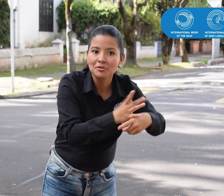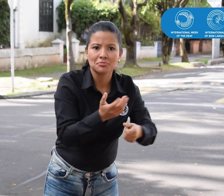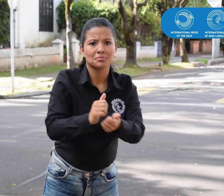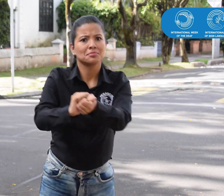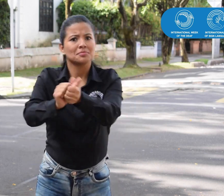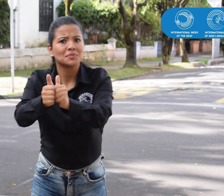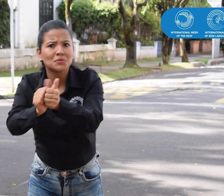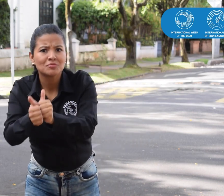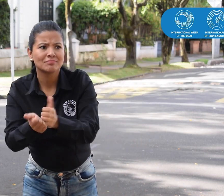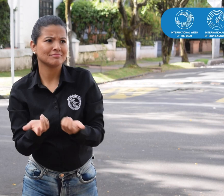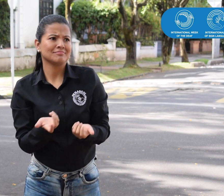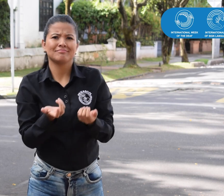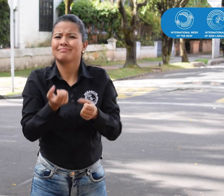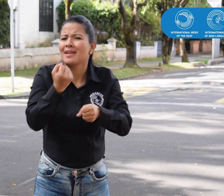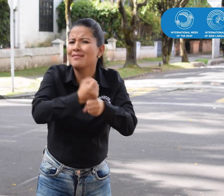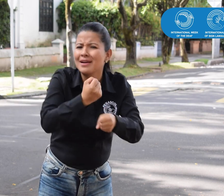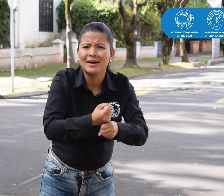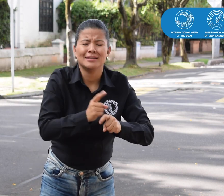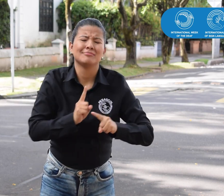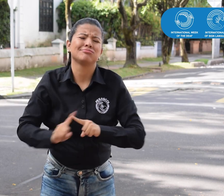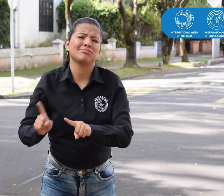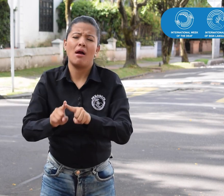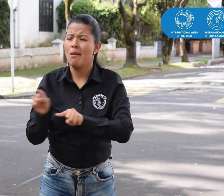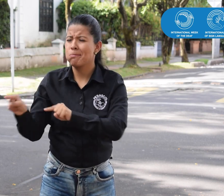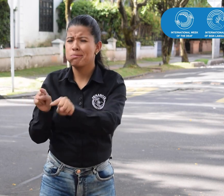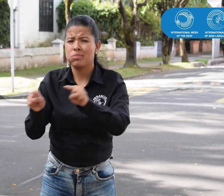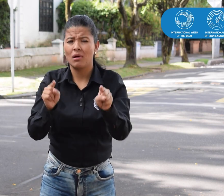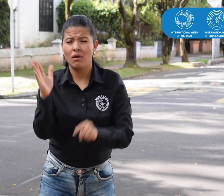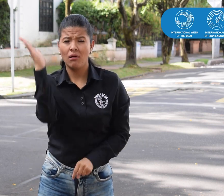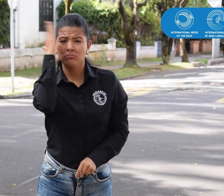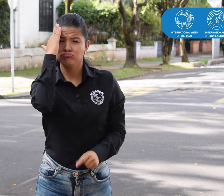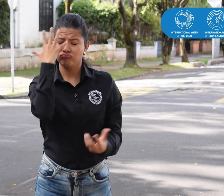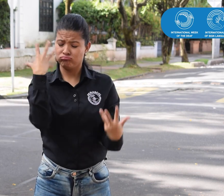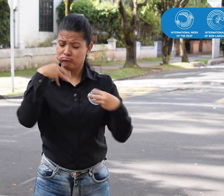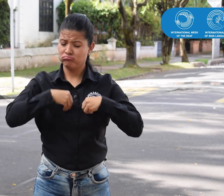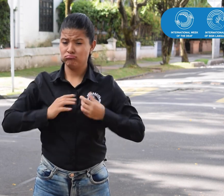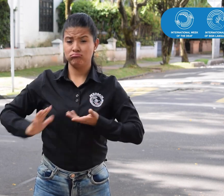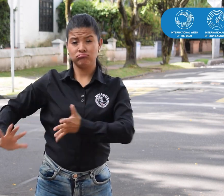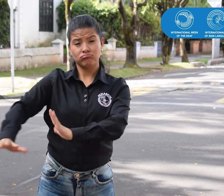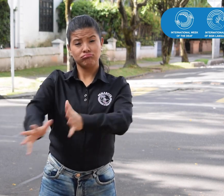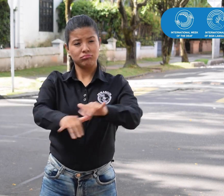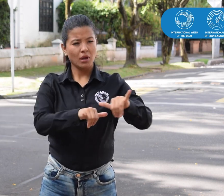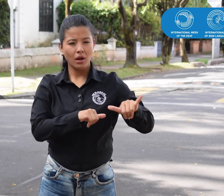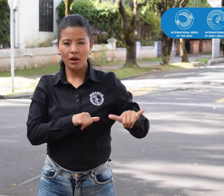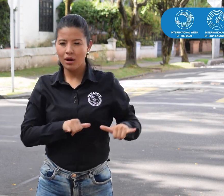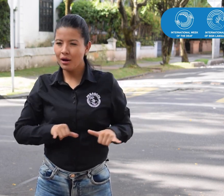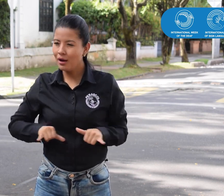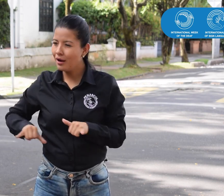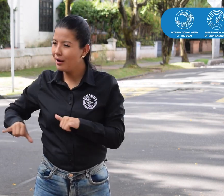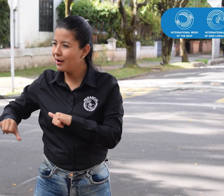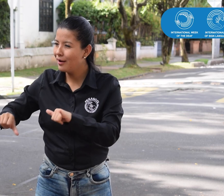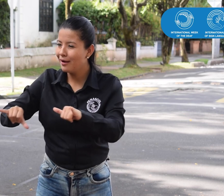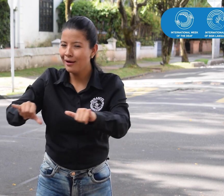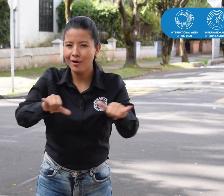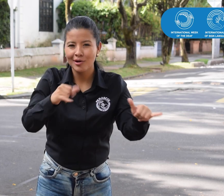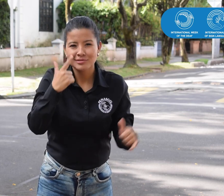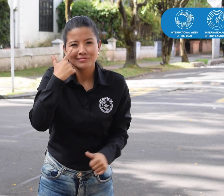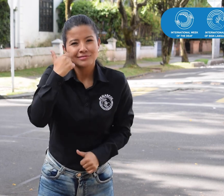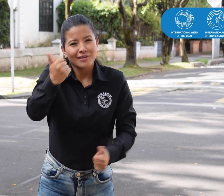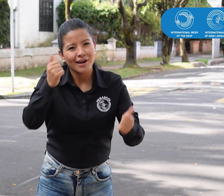en lengua de señas para que todos podamos señar en todas partes sería genial todo lo que hemos hablado hoy es